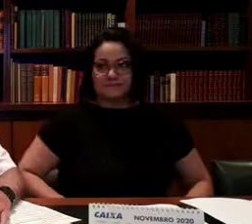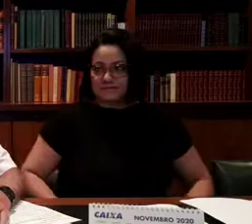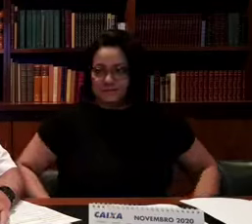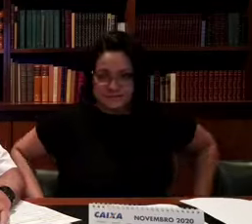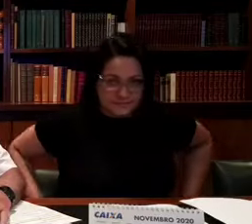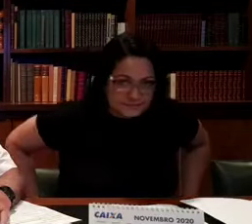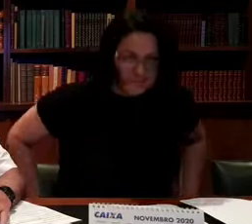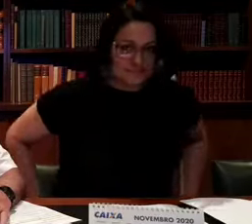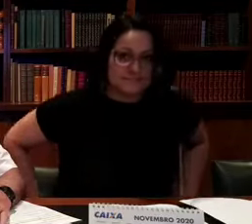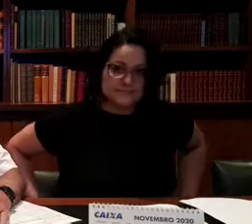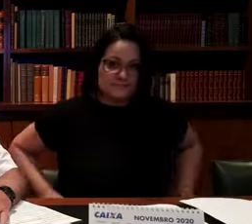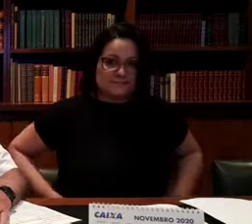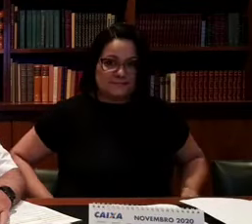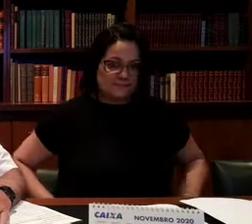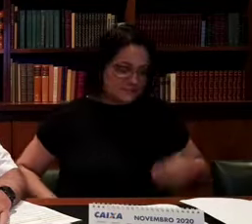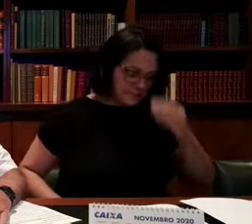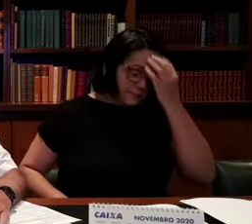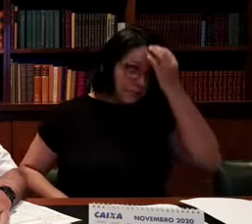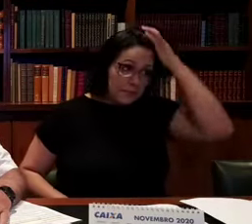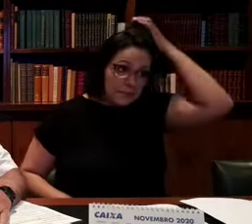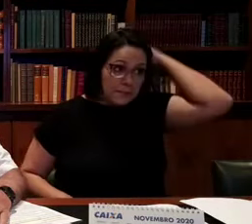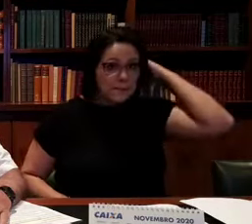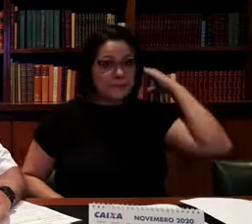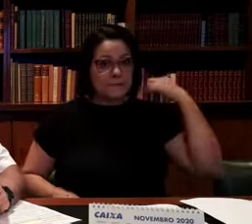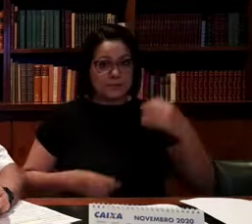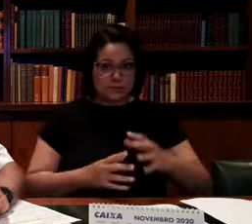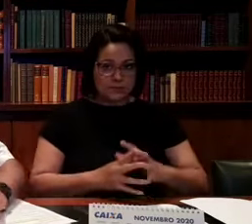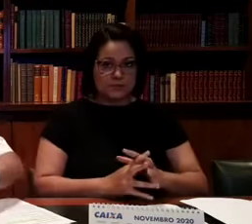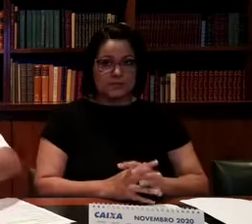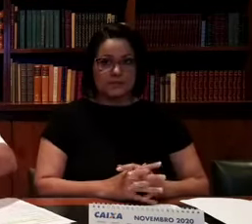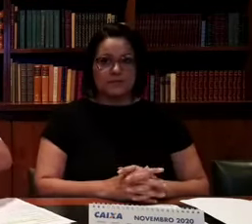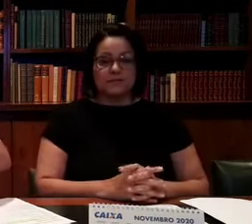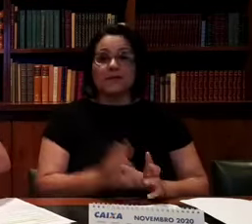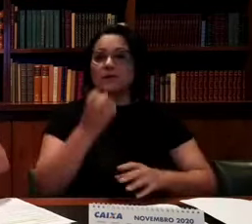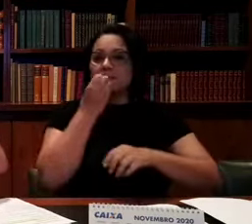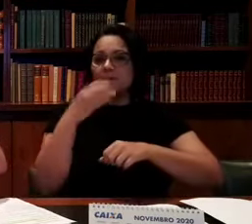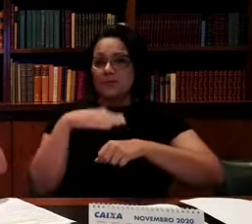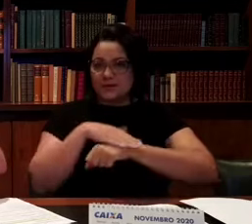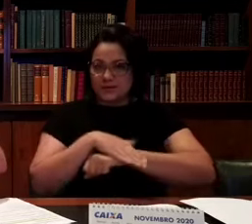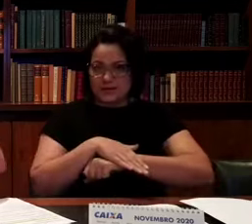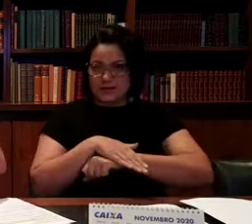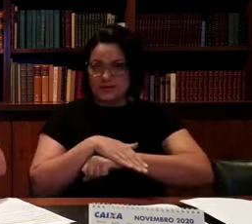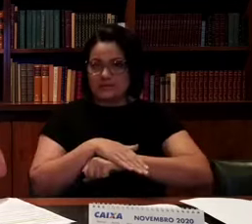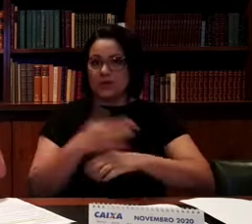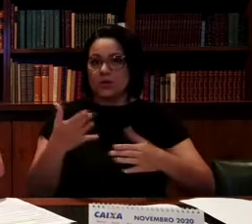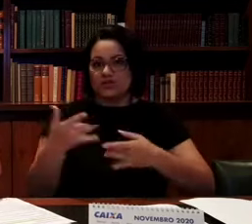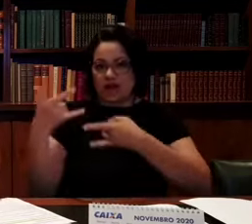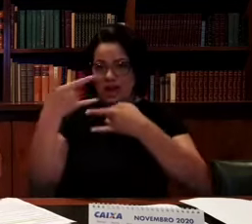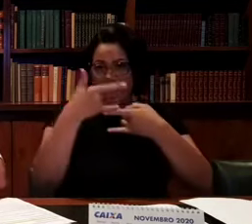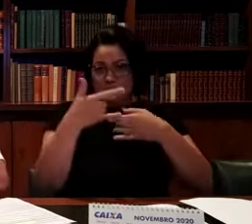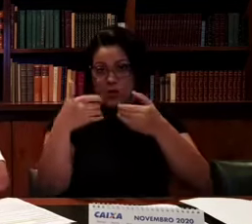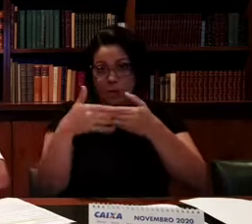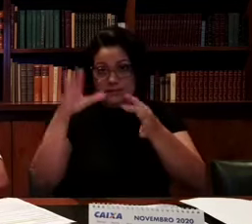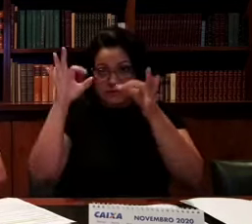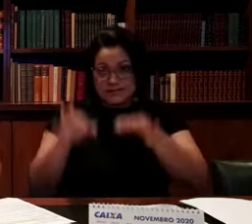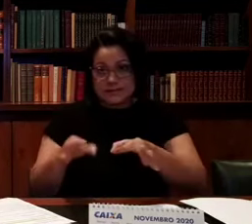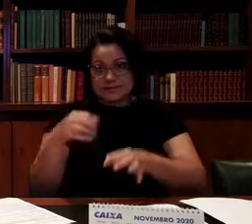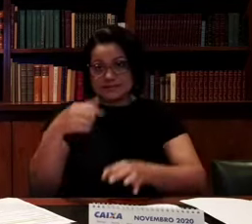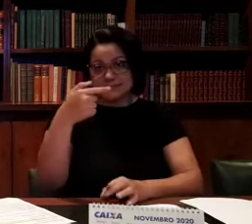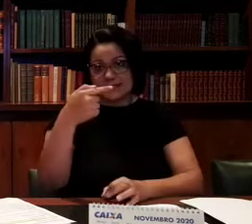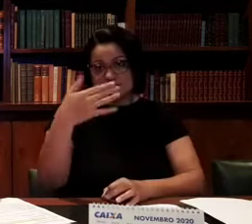E aí Oi boa noite a a Live a gente começa daqui a pouco